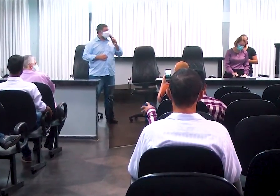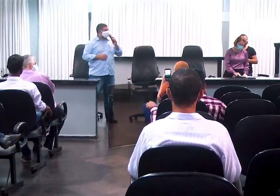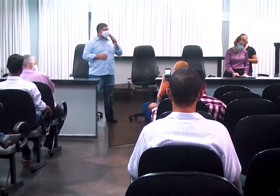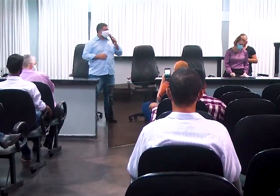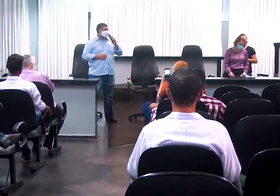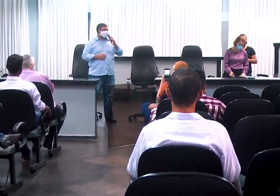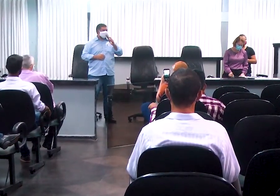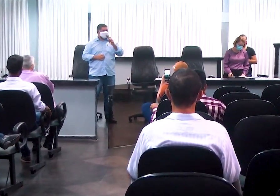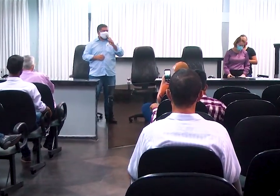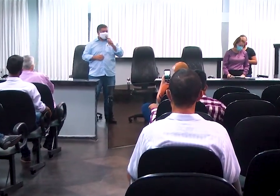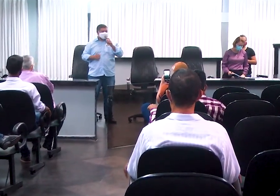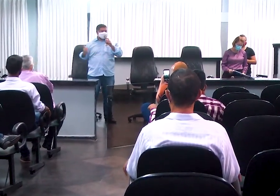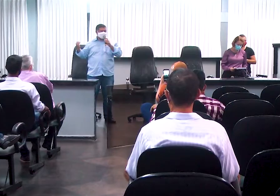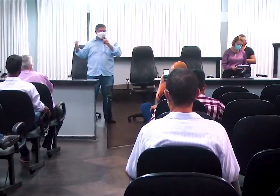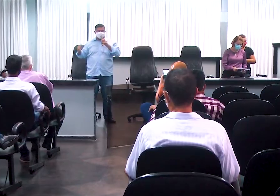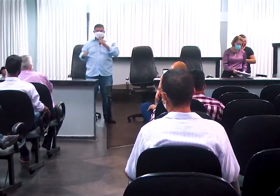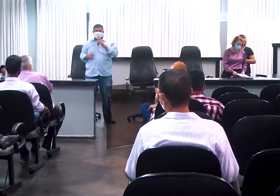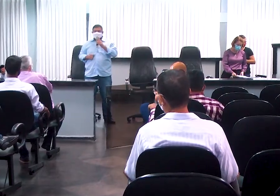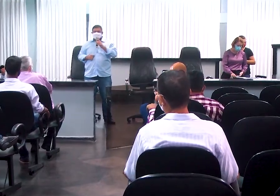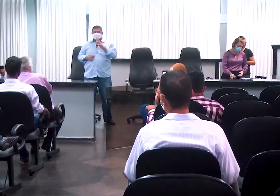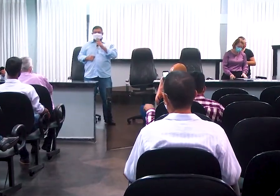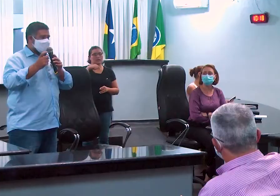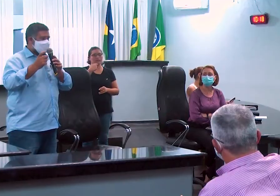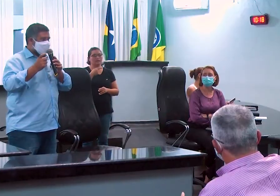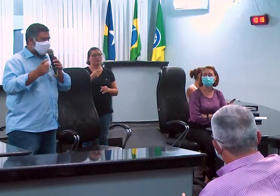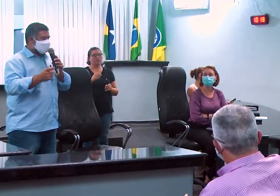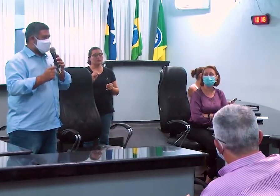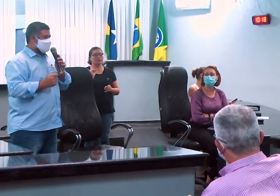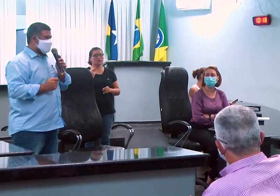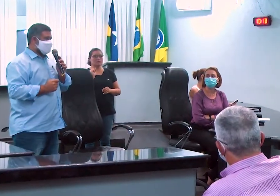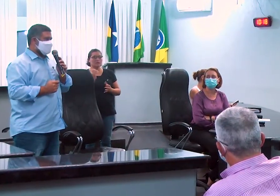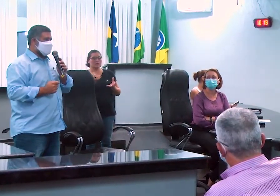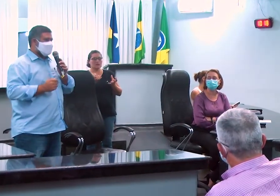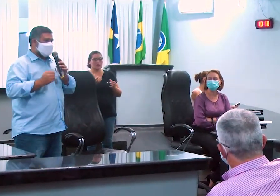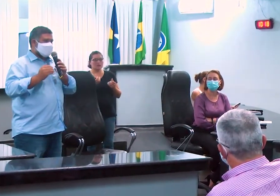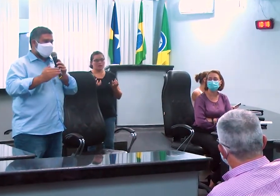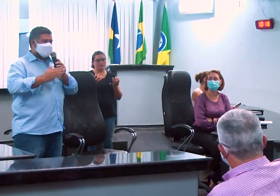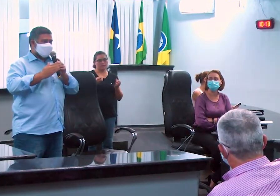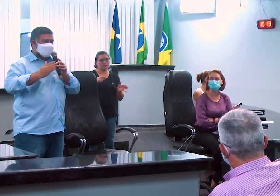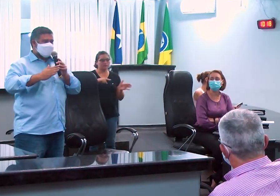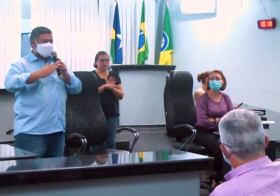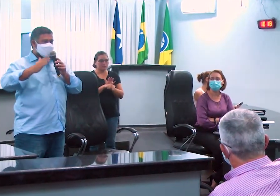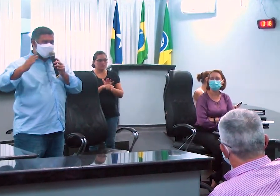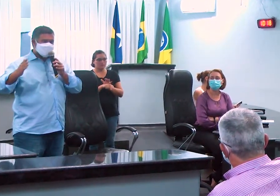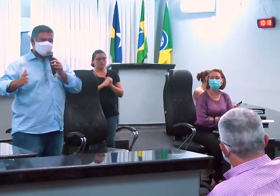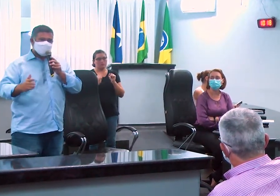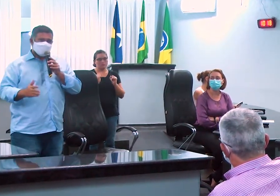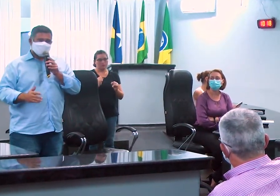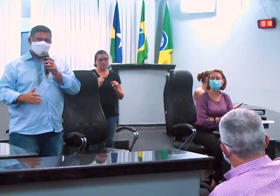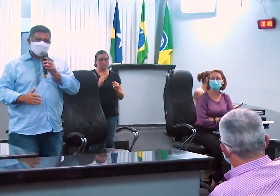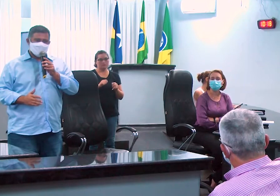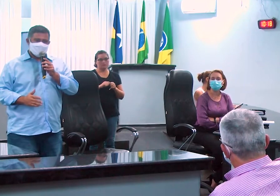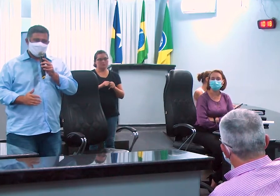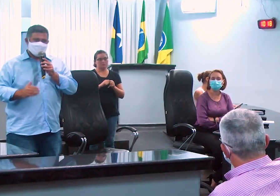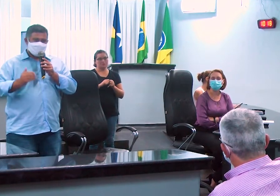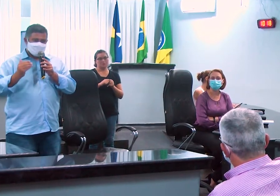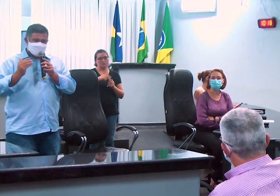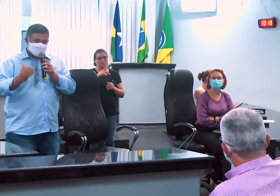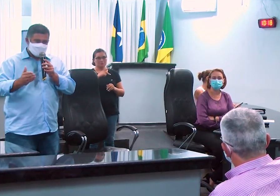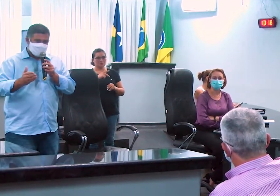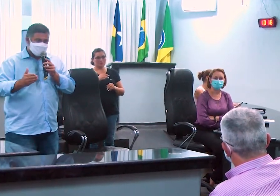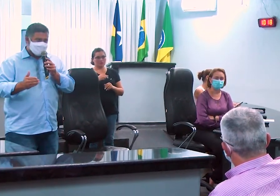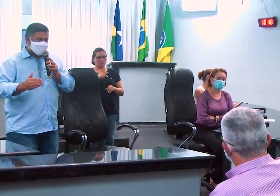moura lauro lopes explica as primeiras medidas tomadas no município de rolim de moura e deixa claro que as